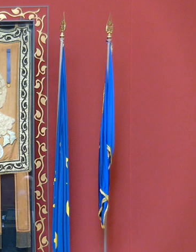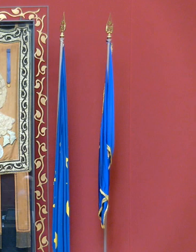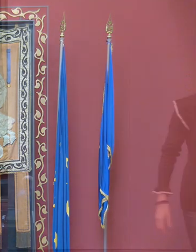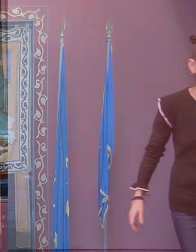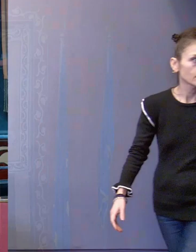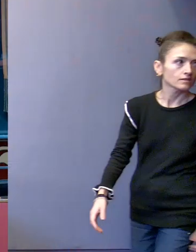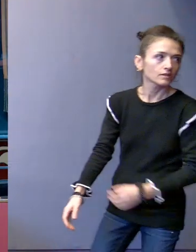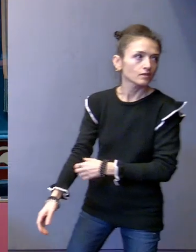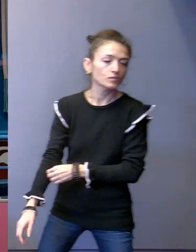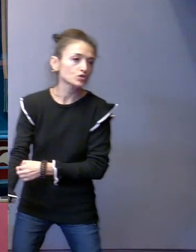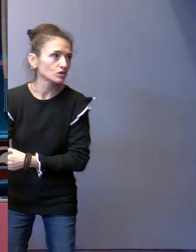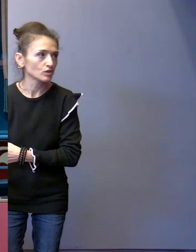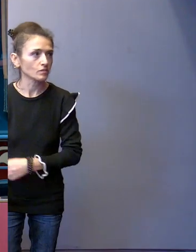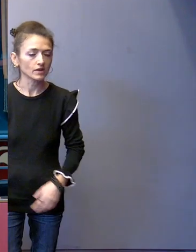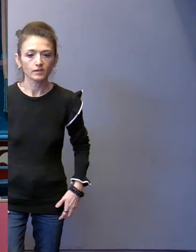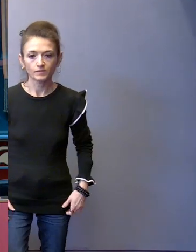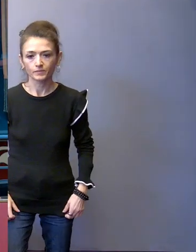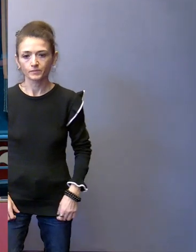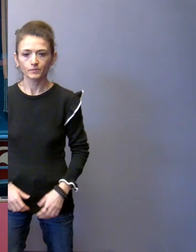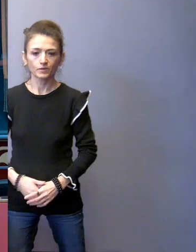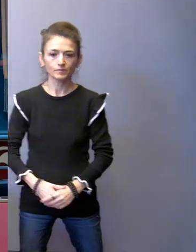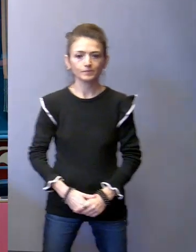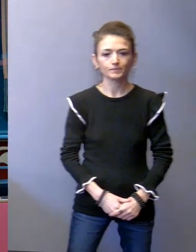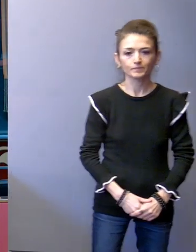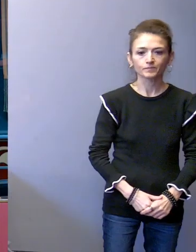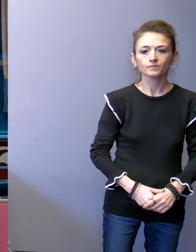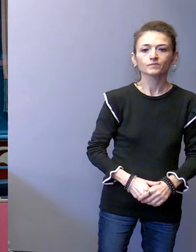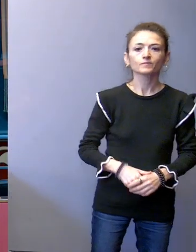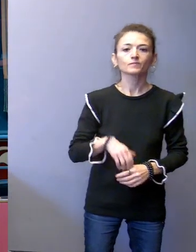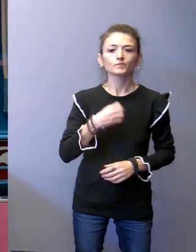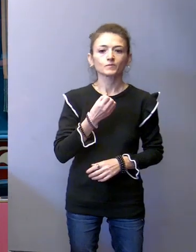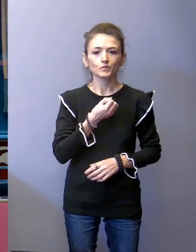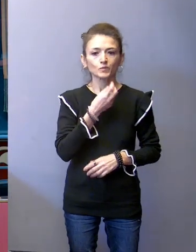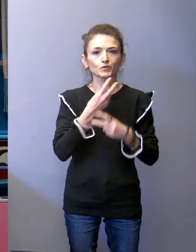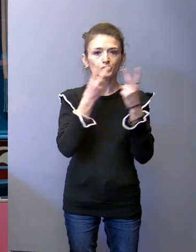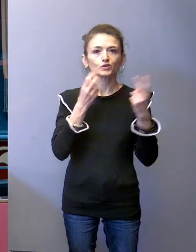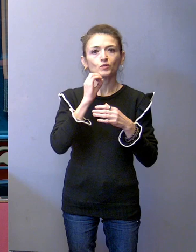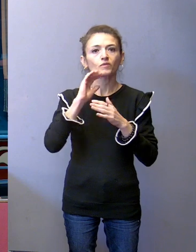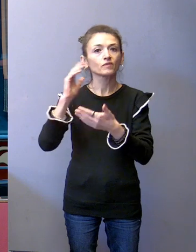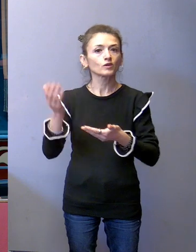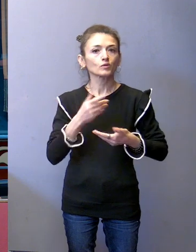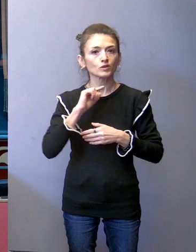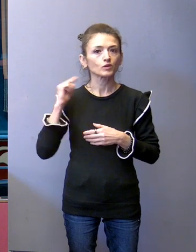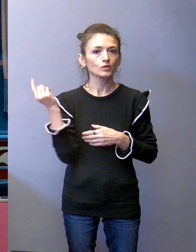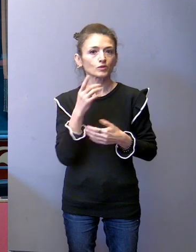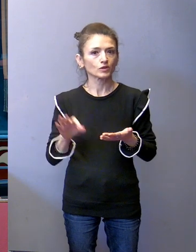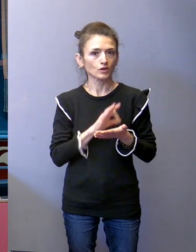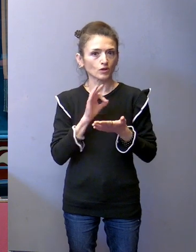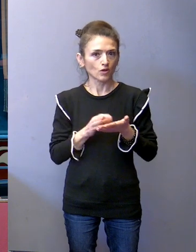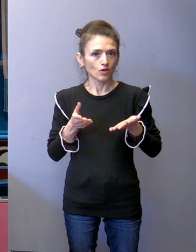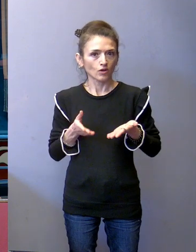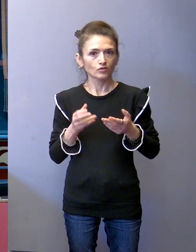Buongiorno do il benvenuto a tutti per la seduta del consiglio comunale di oggi 18 aprile 2023